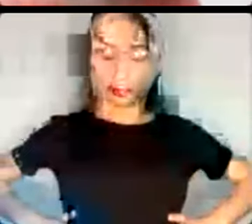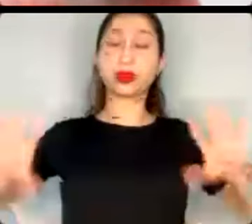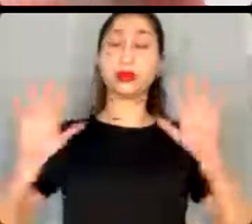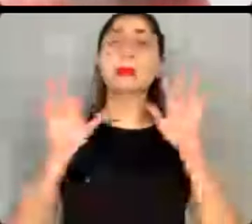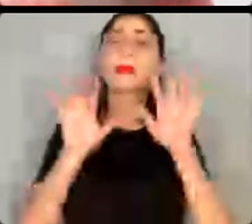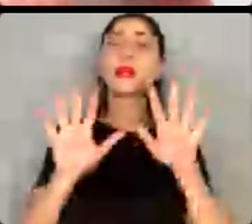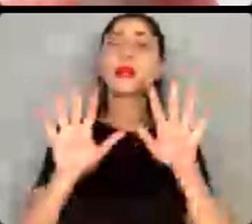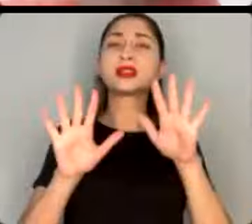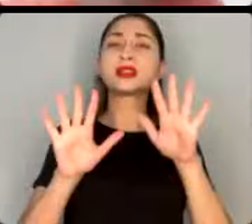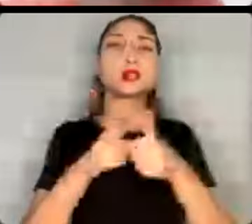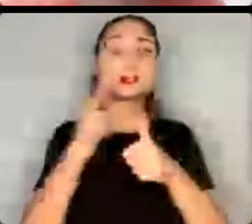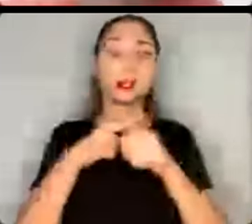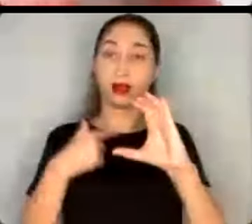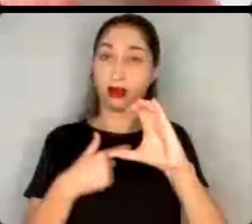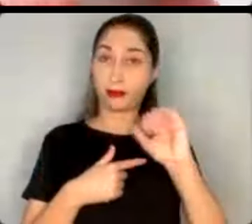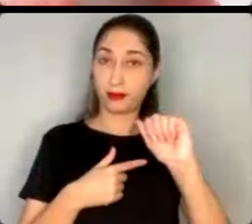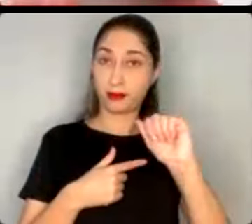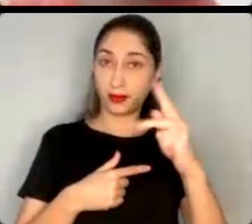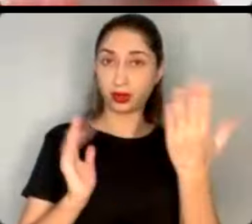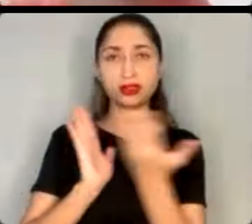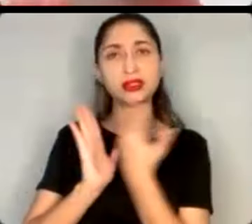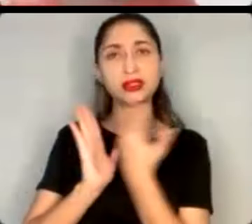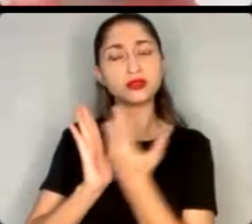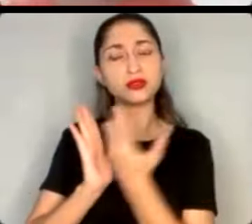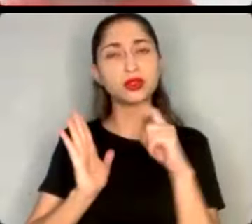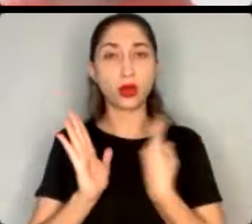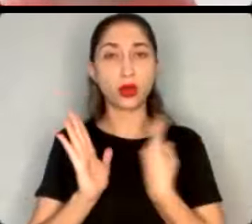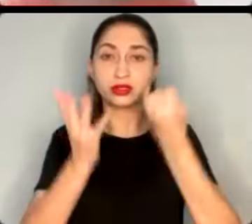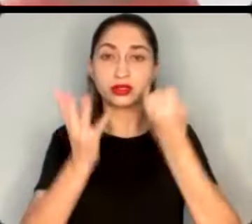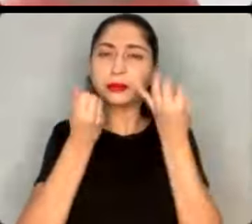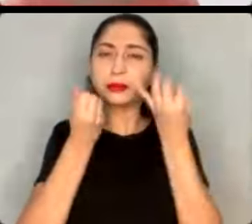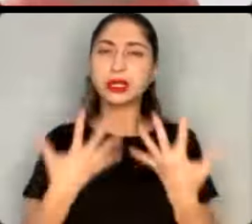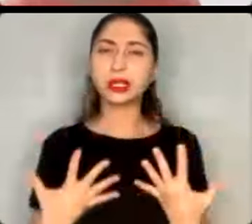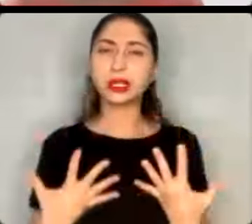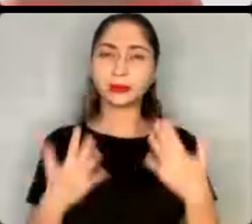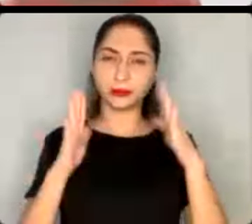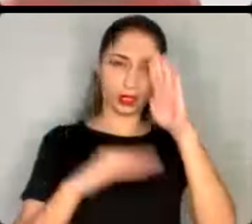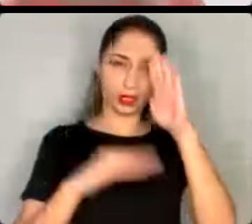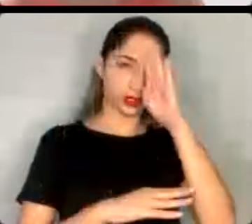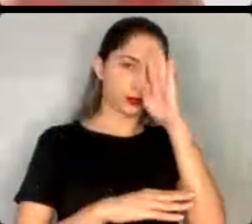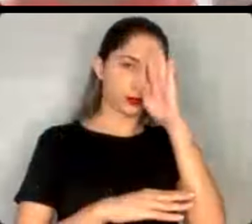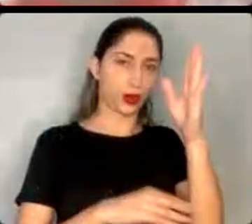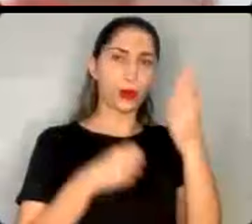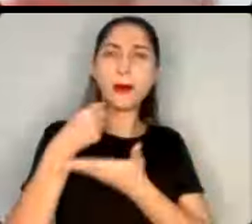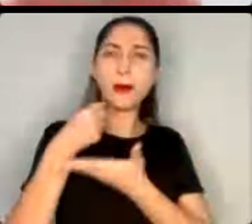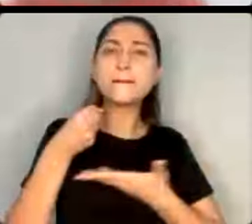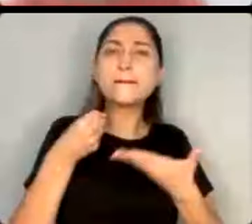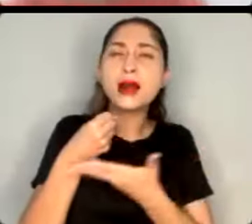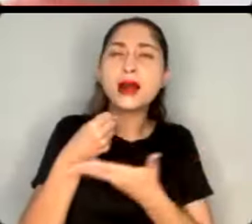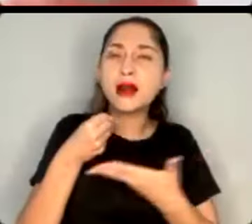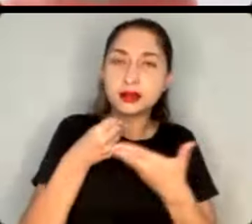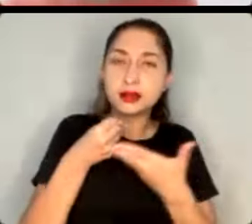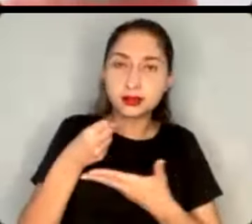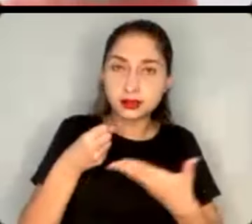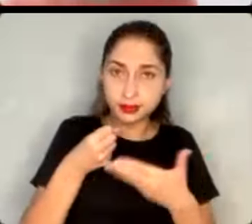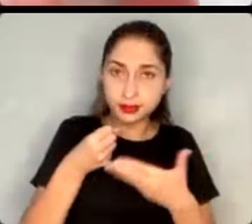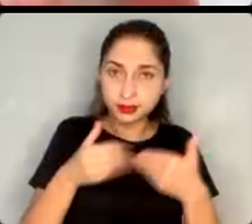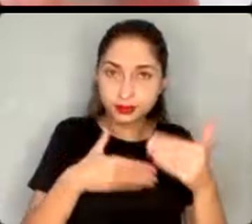fala muito sobre essa base e vai construindo até o centro